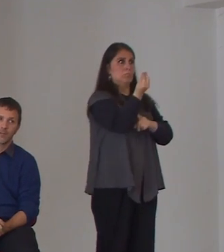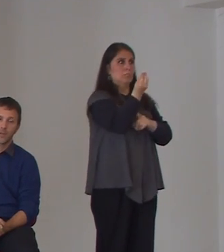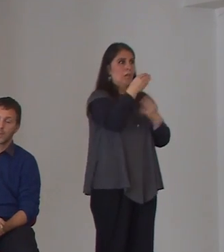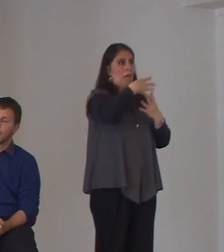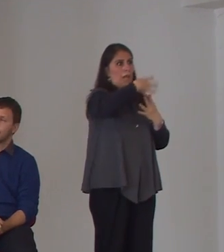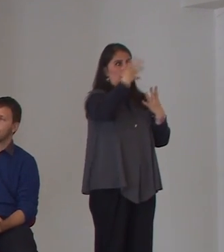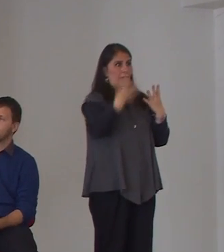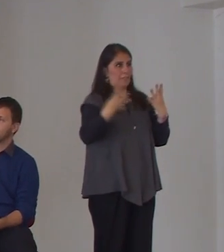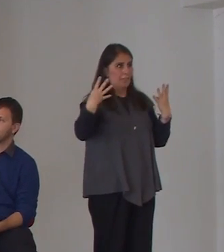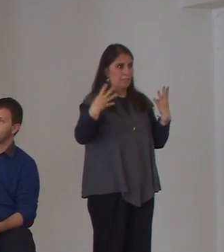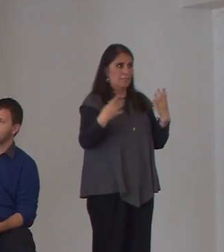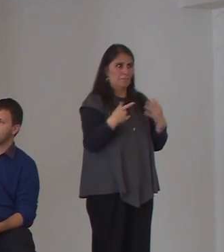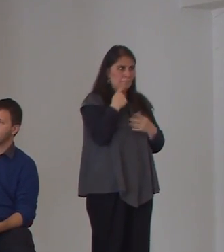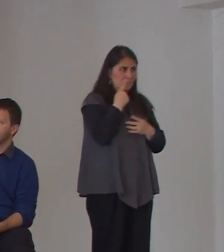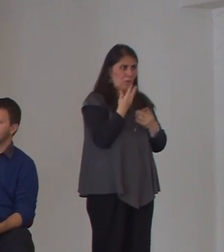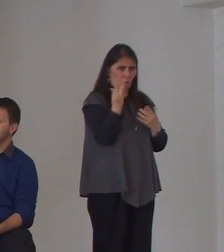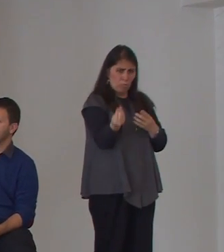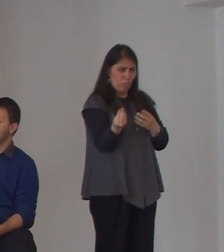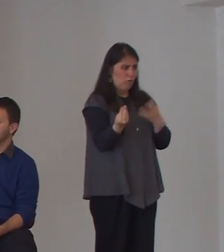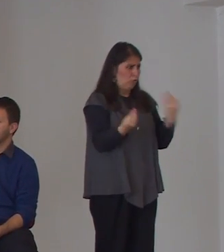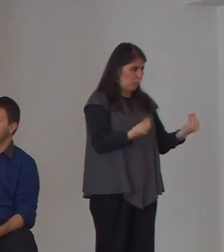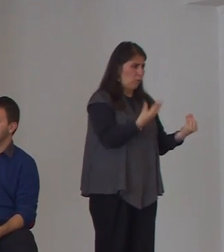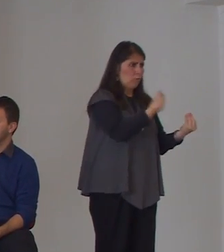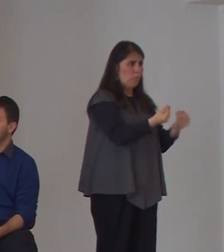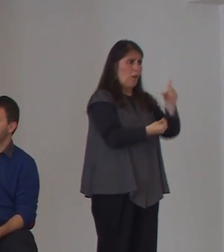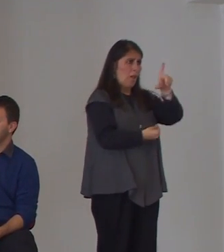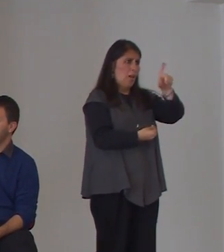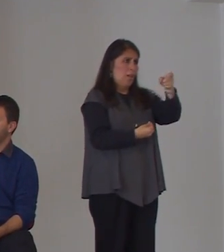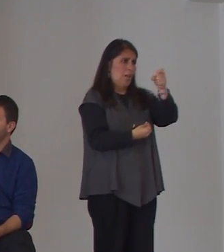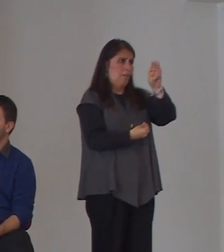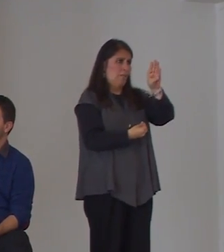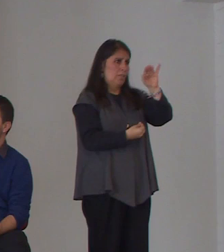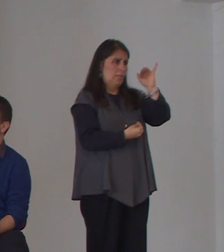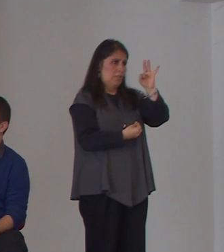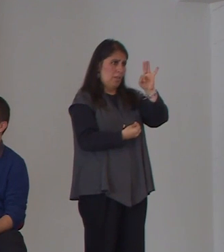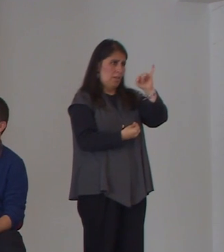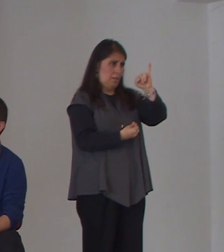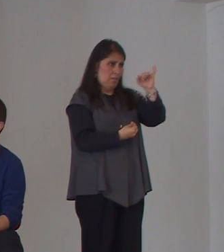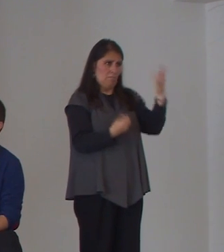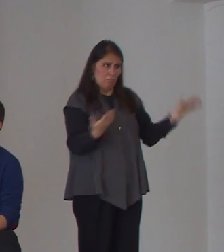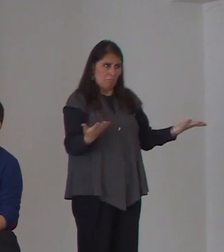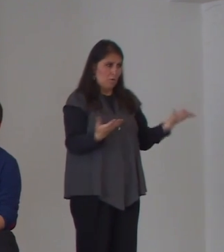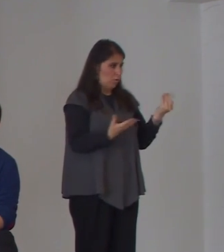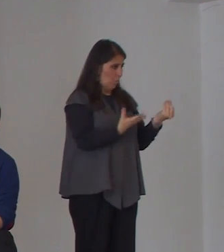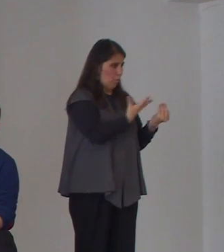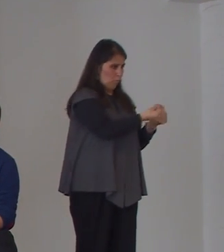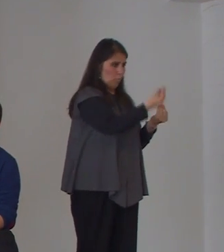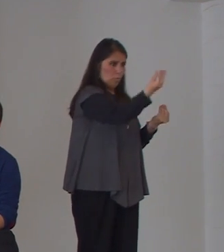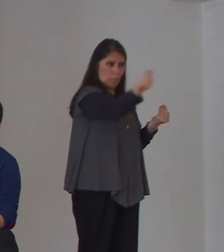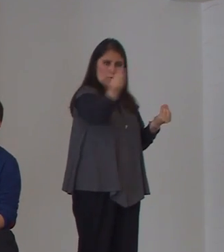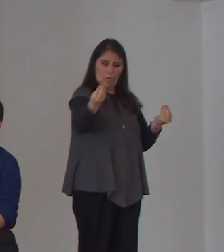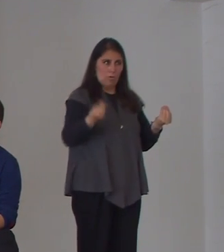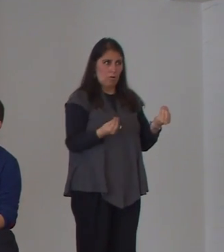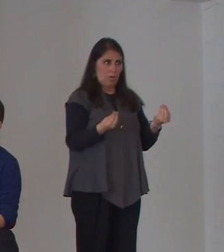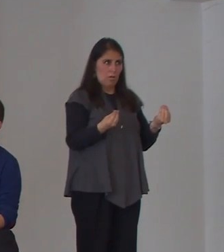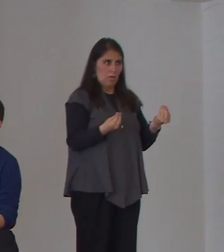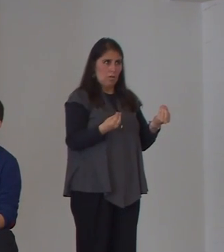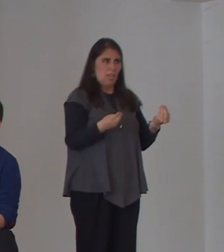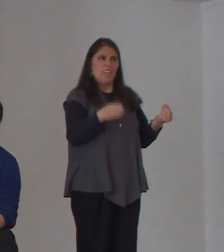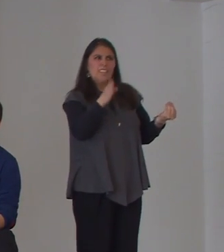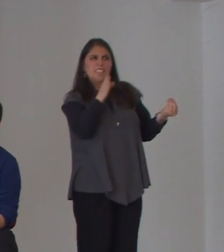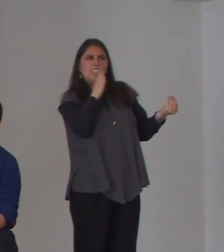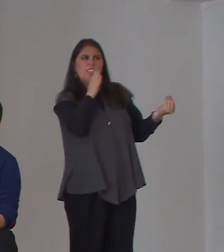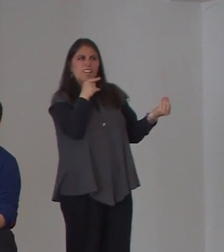LGBTI, entonces cada vez son más, ¿no? Y un poco la pregunta que nos hacemos es, ¿quiénes son los que nombran a los otros? ¿Y